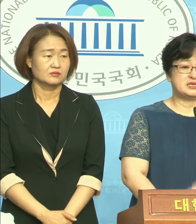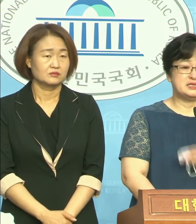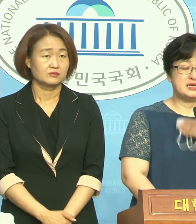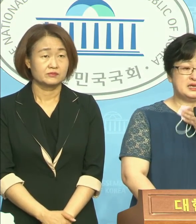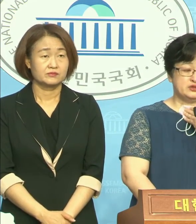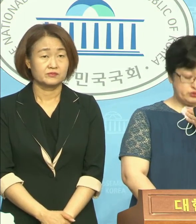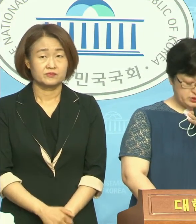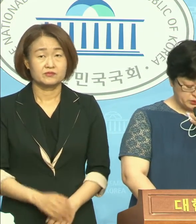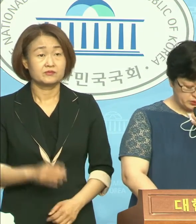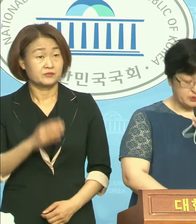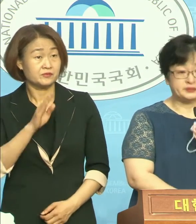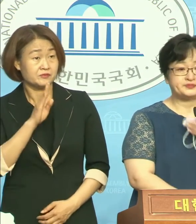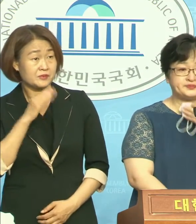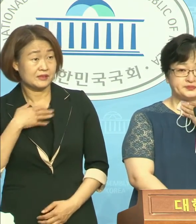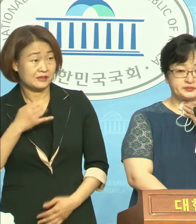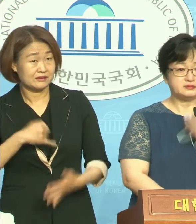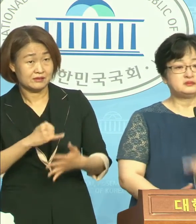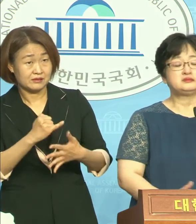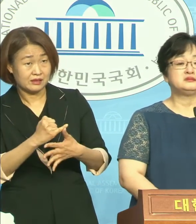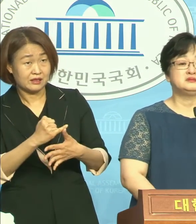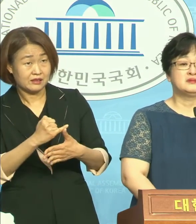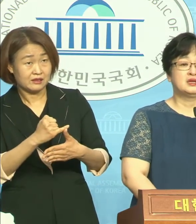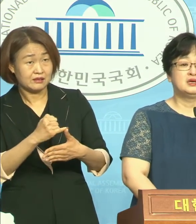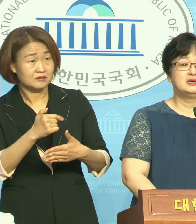지역에서 잘 살아갈 수 있도록